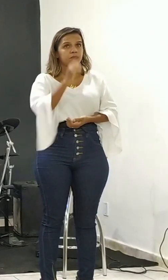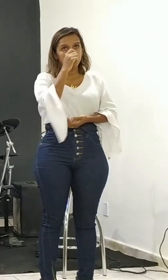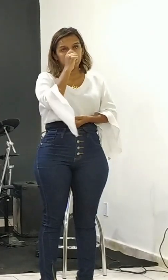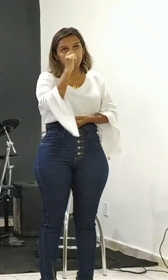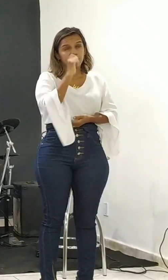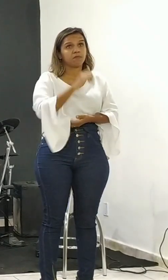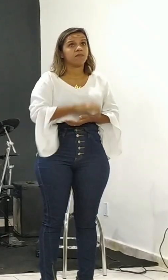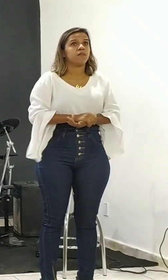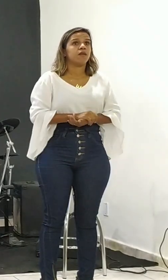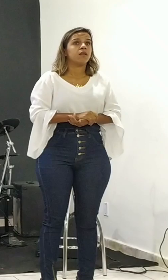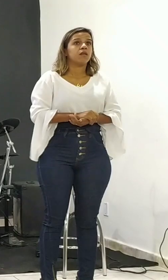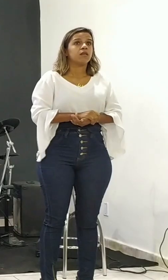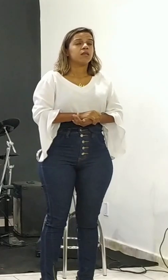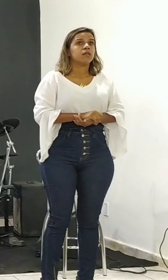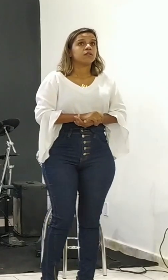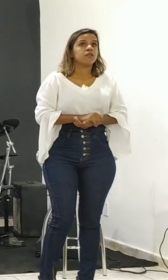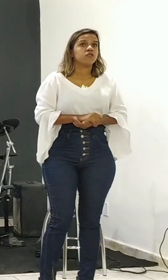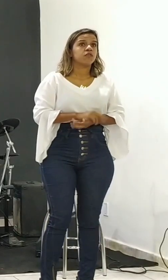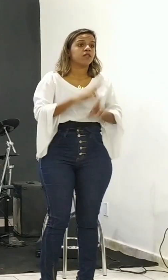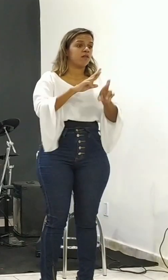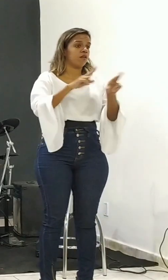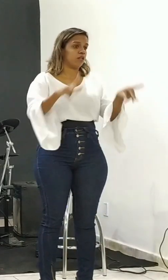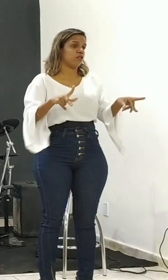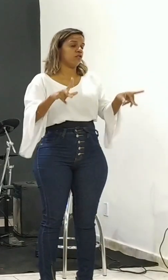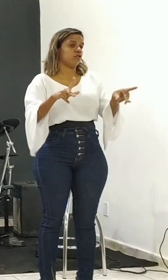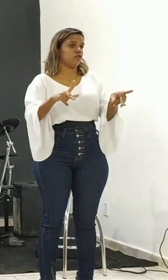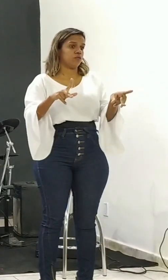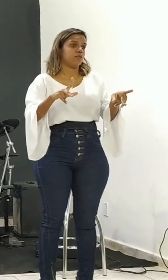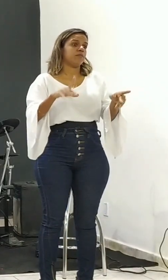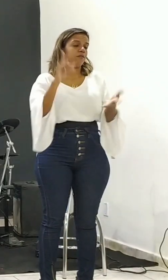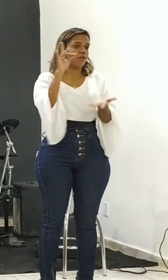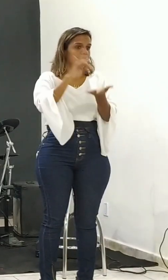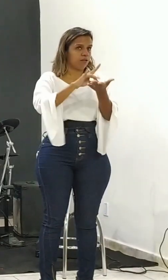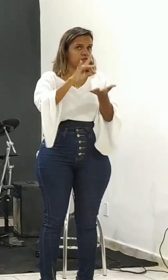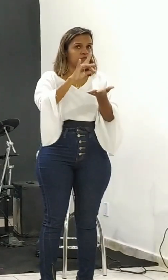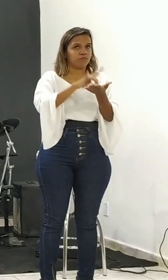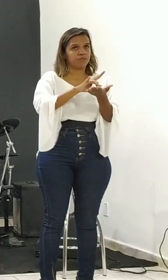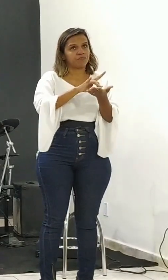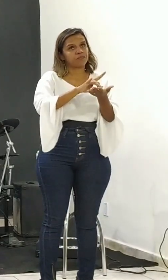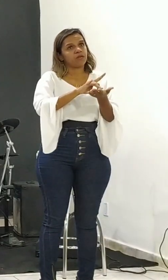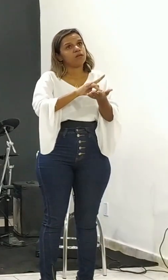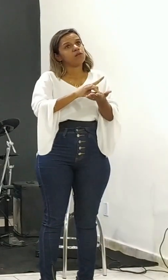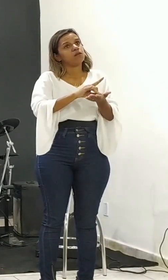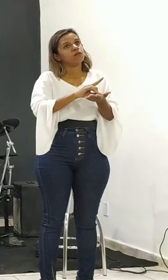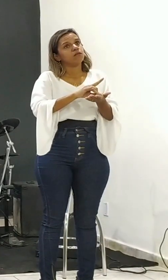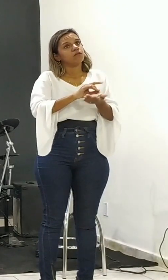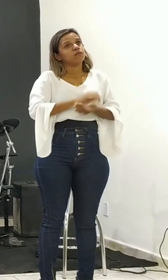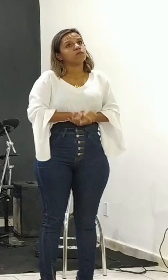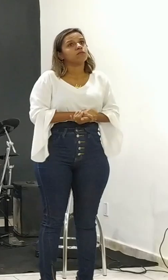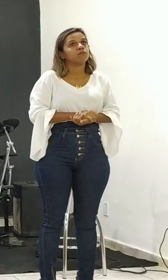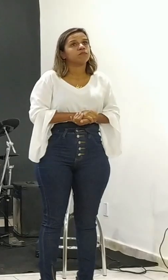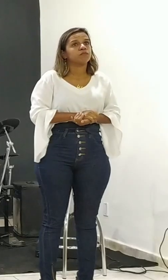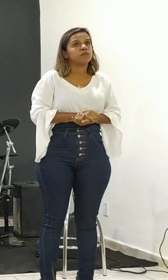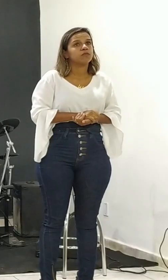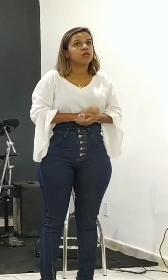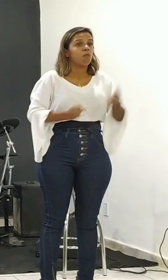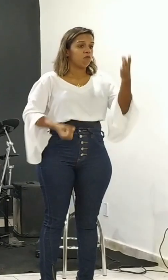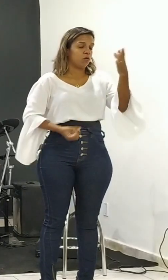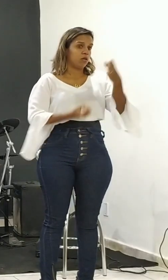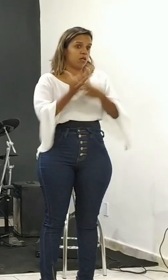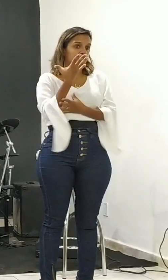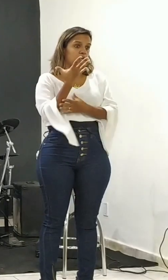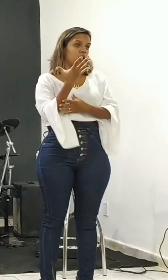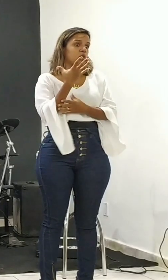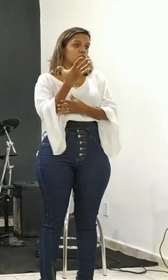contradição da realidade instintiva. Estamos criando uma